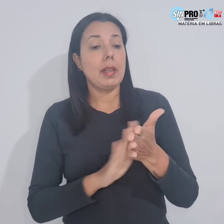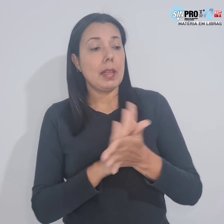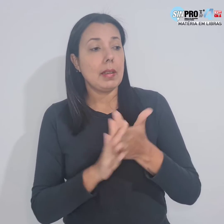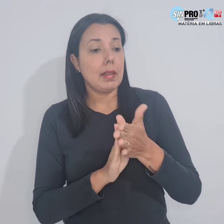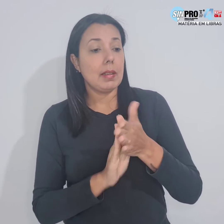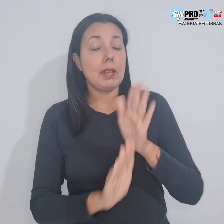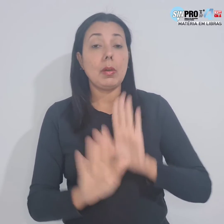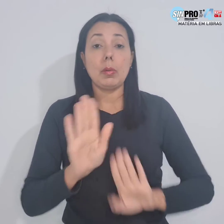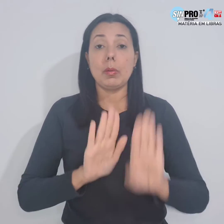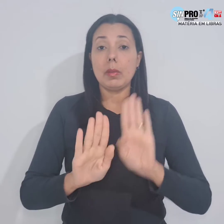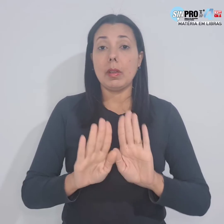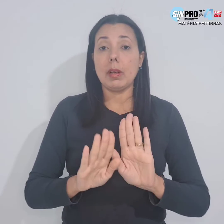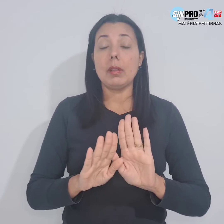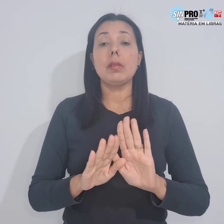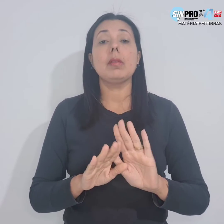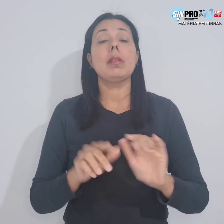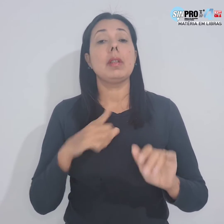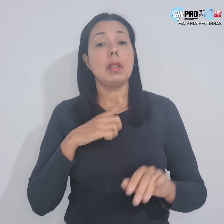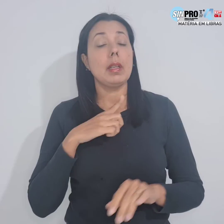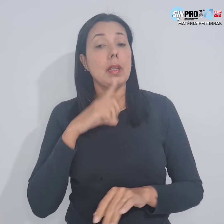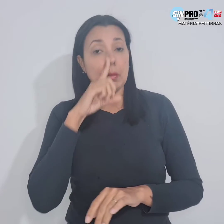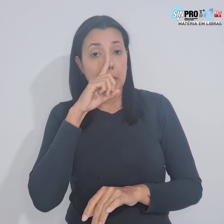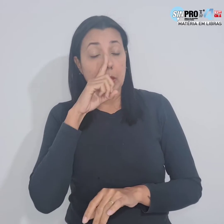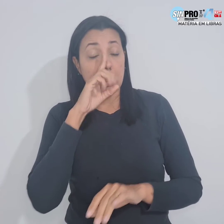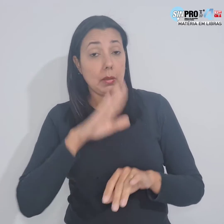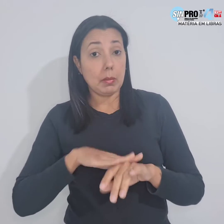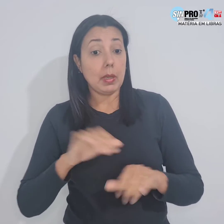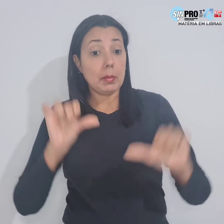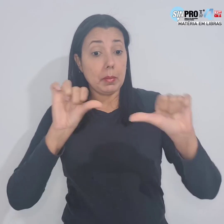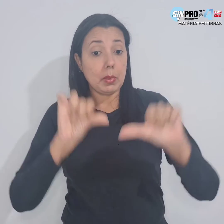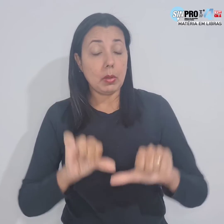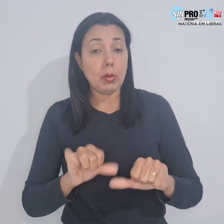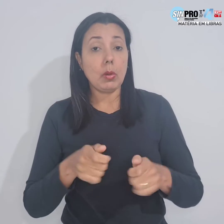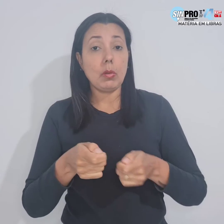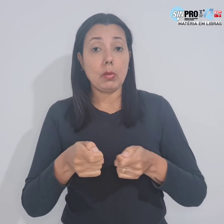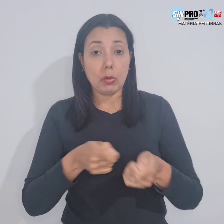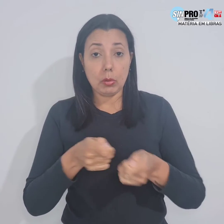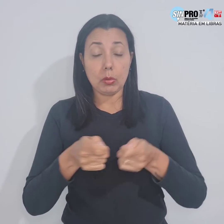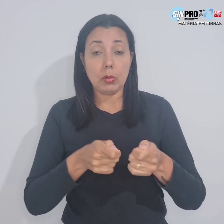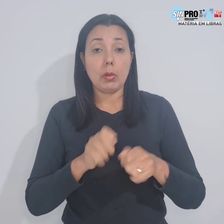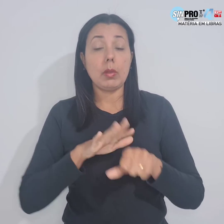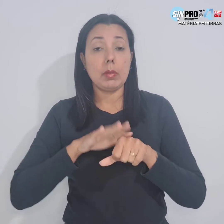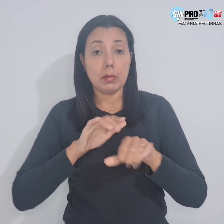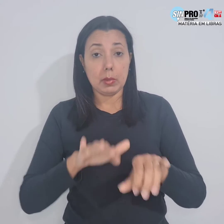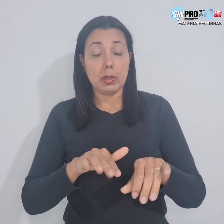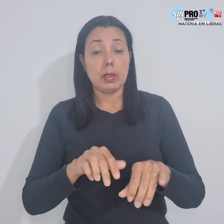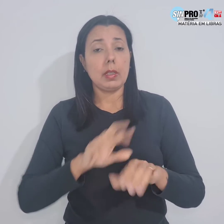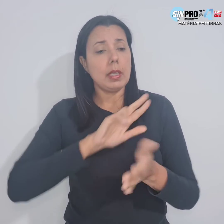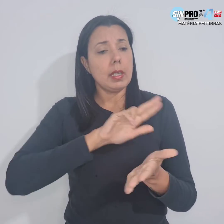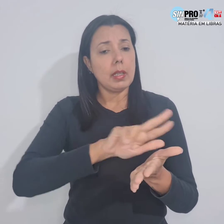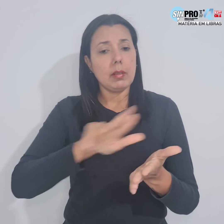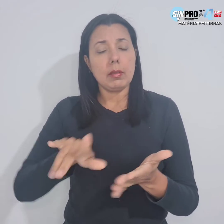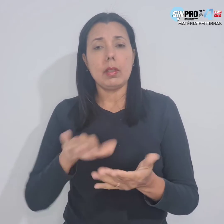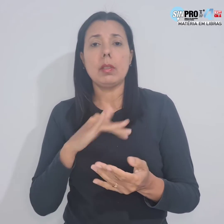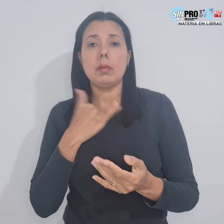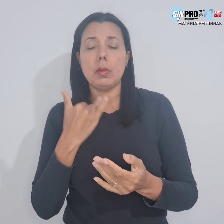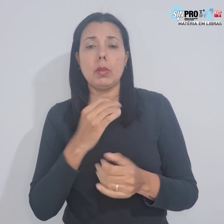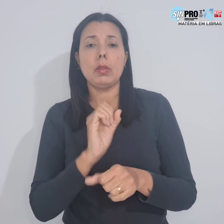protocolos, haverá um risco enorme de ainda maior descontrole da pandemia e milhares de mortes por